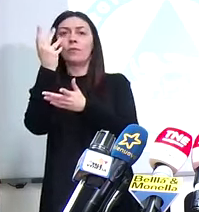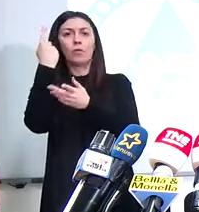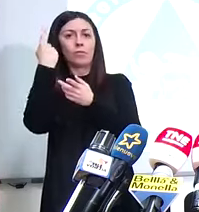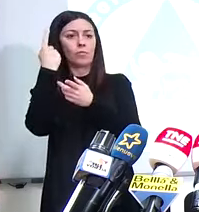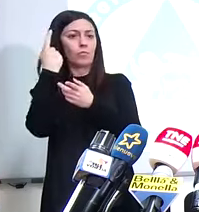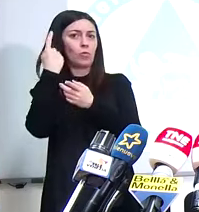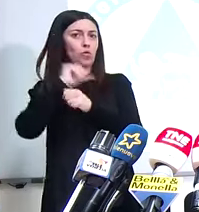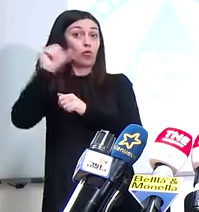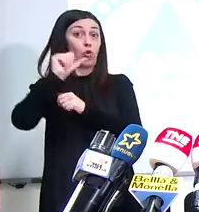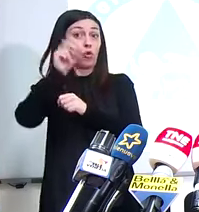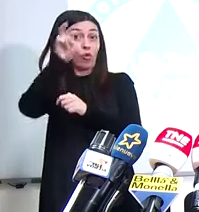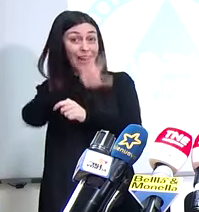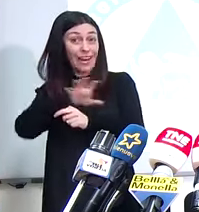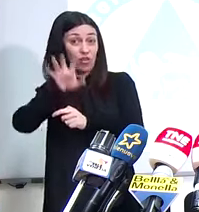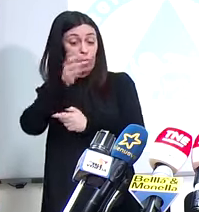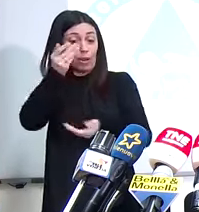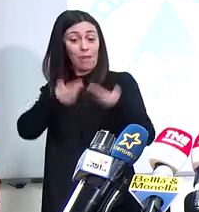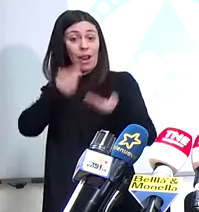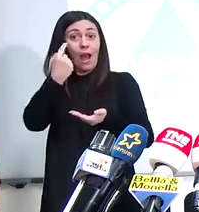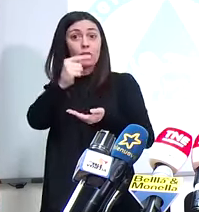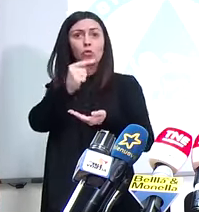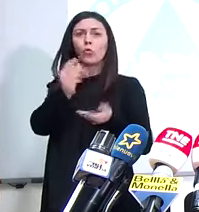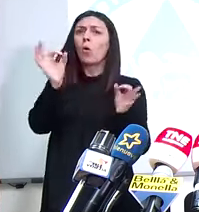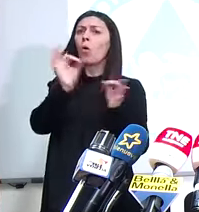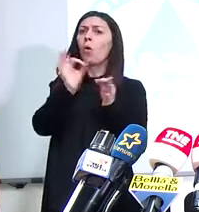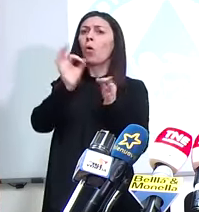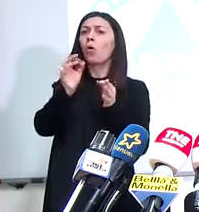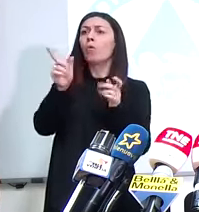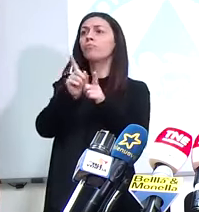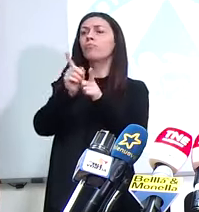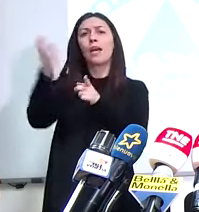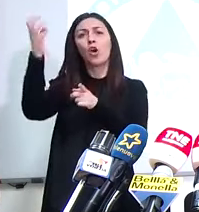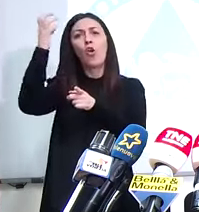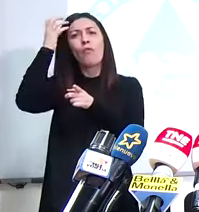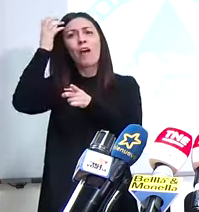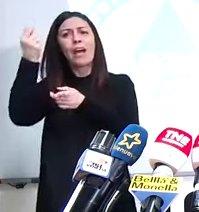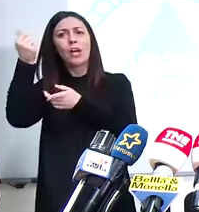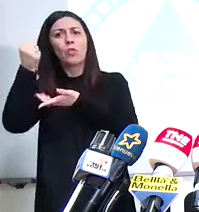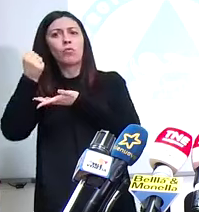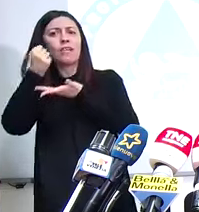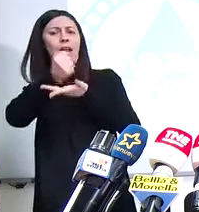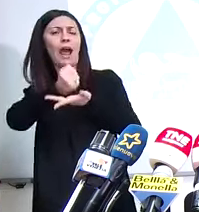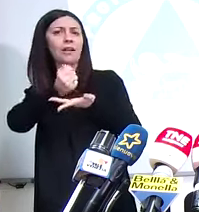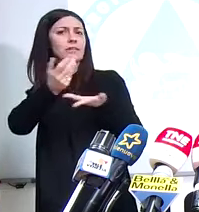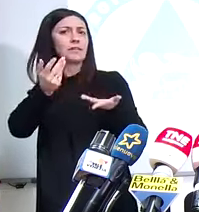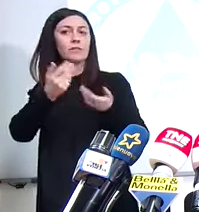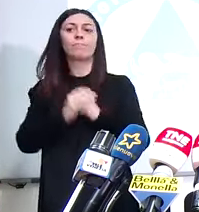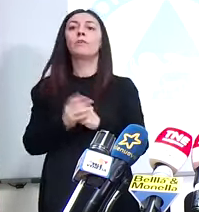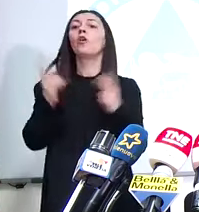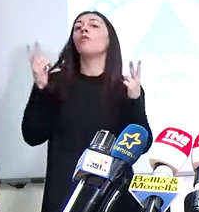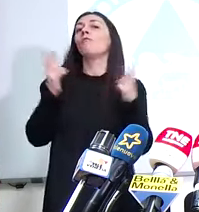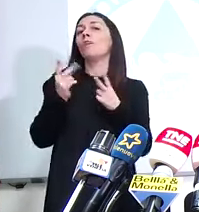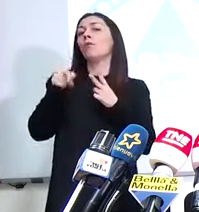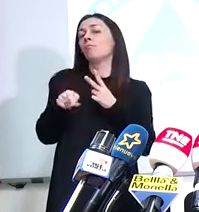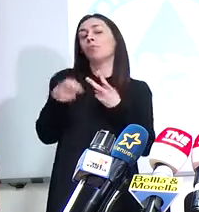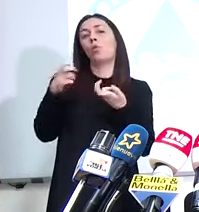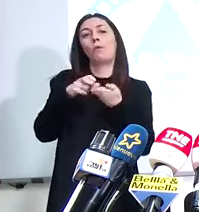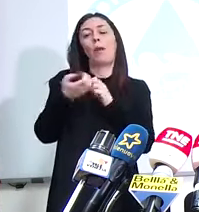come sarebbe finanziamento ma la partita del finanziamento lo dobbiamo ancora affrontare però è anche l'ultimo problema che abbiamo